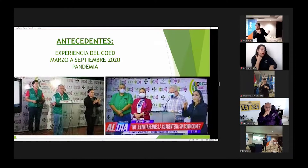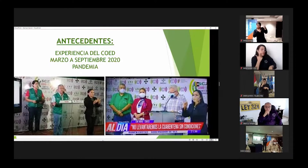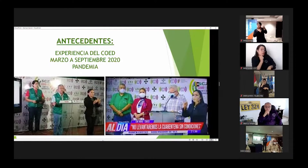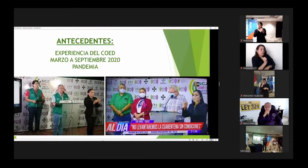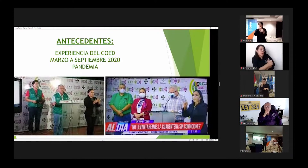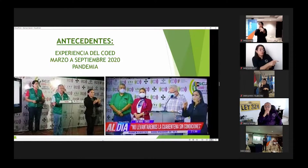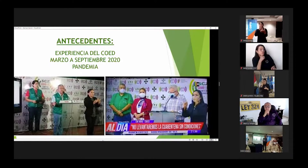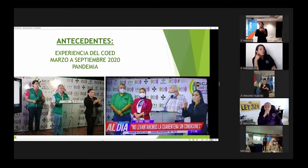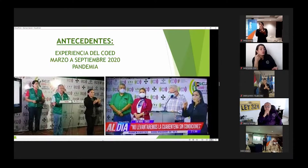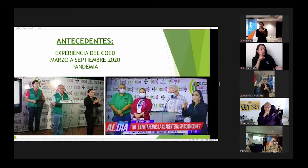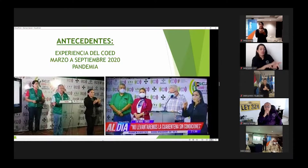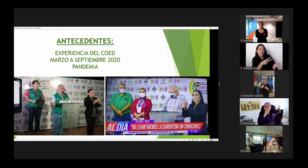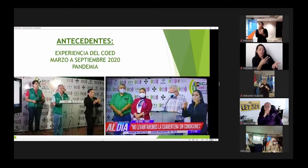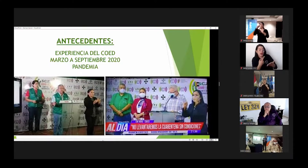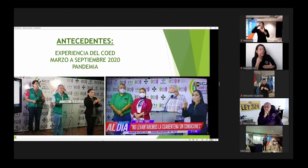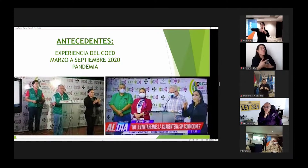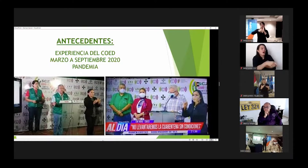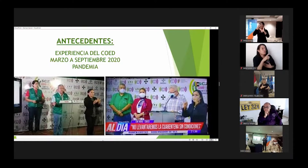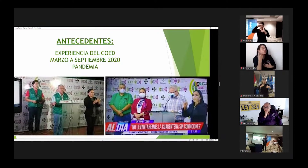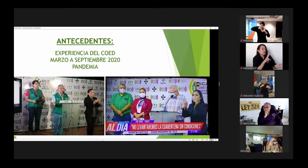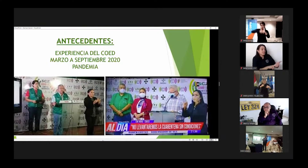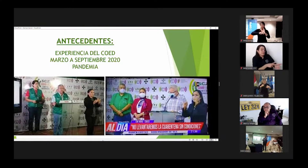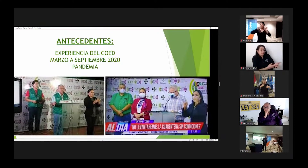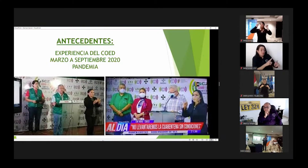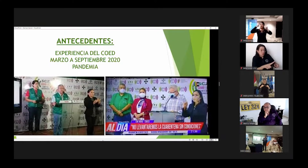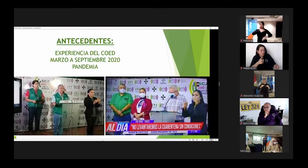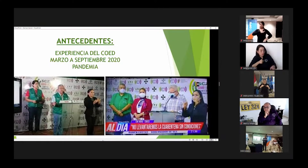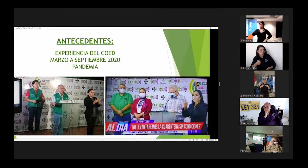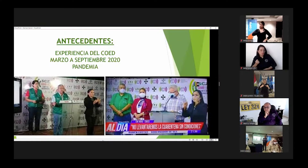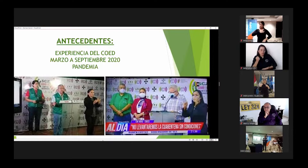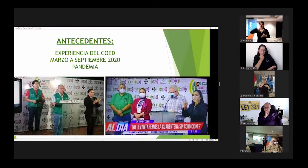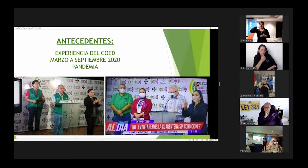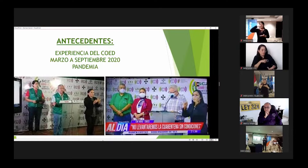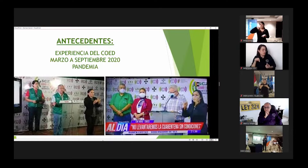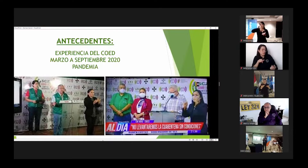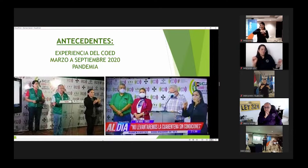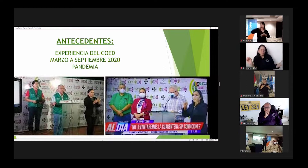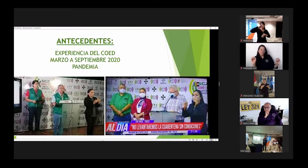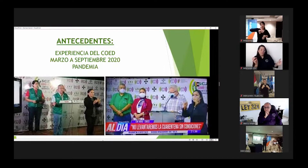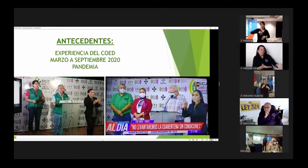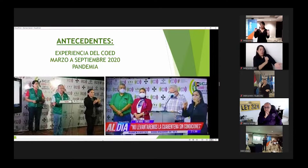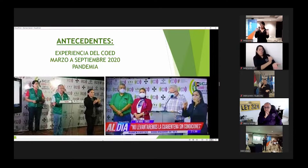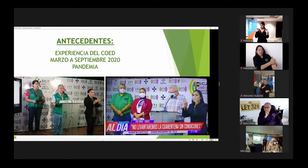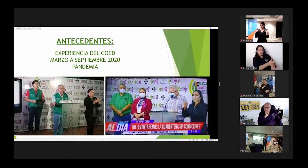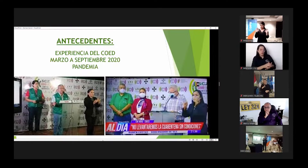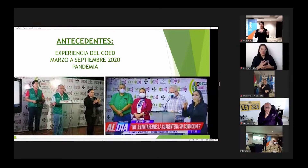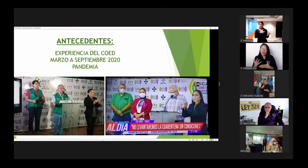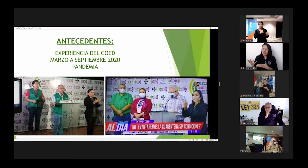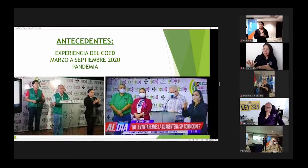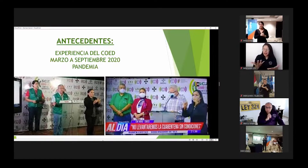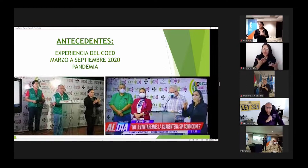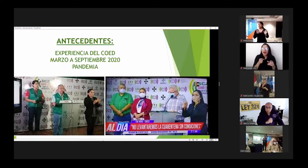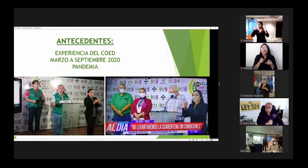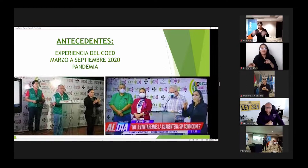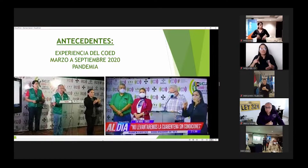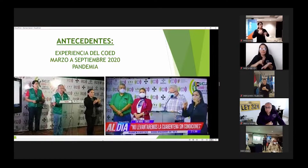voluntaria, pues que ellos iban a acceder a este servicio, pero que no había ninguna remuneración. Y es así que intérpretes voluntarias